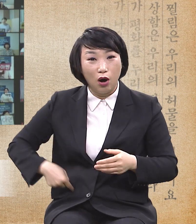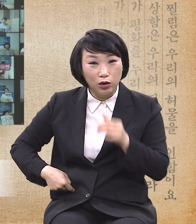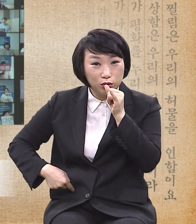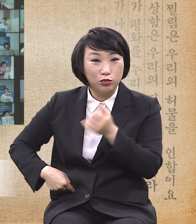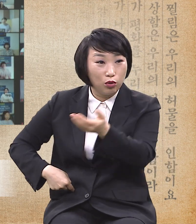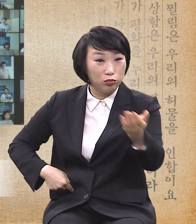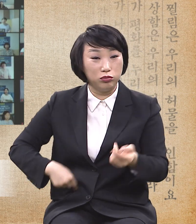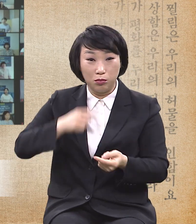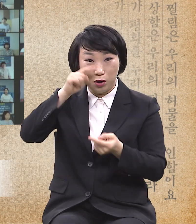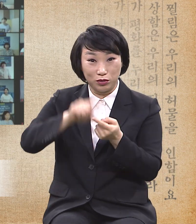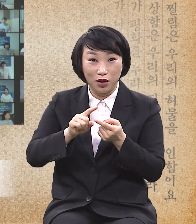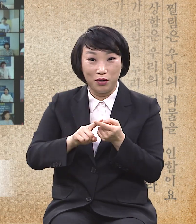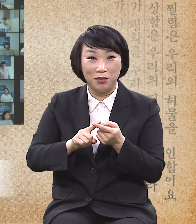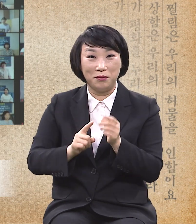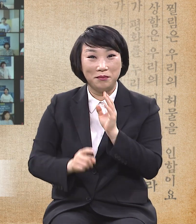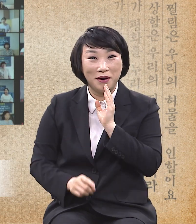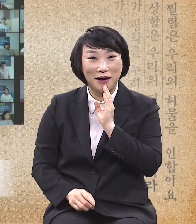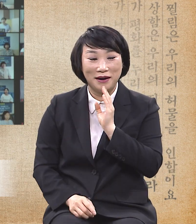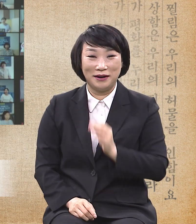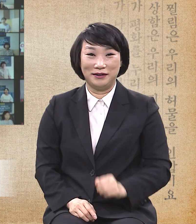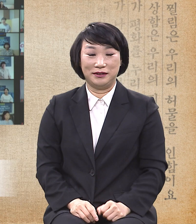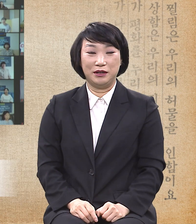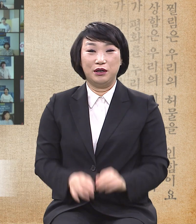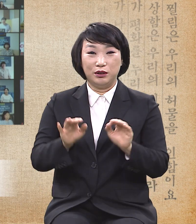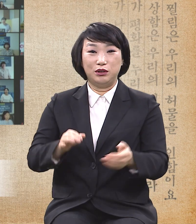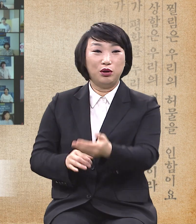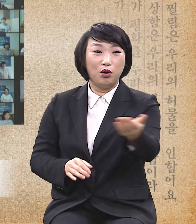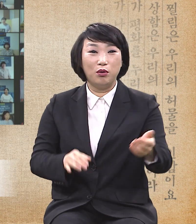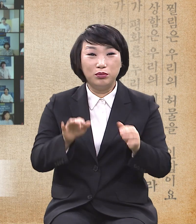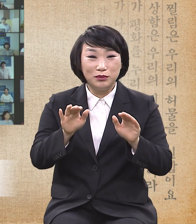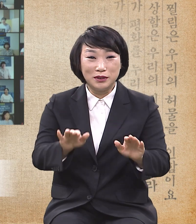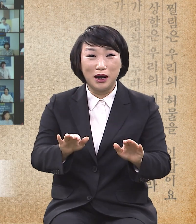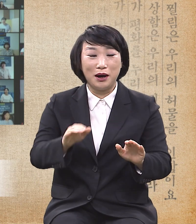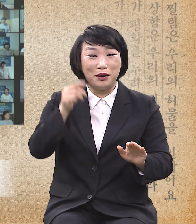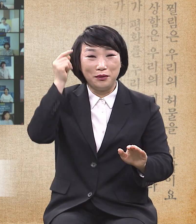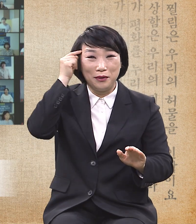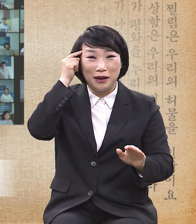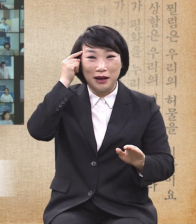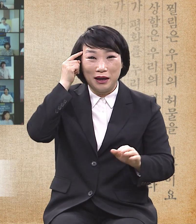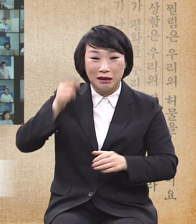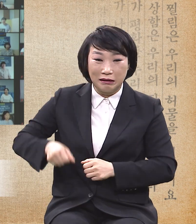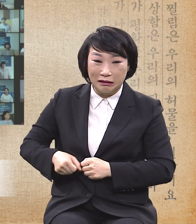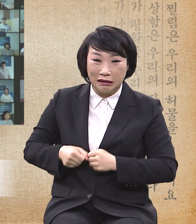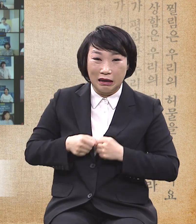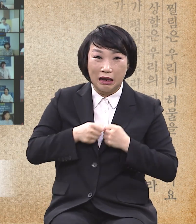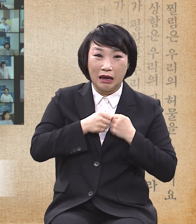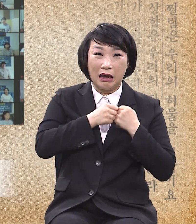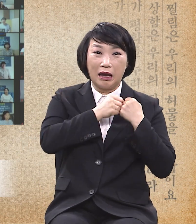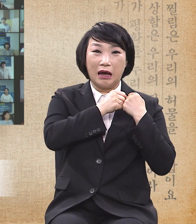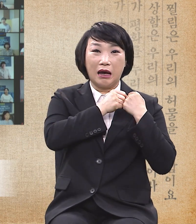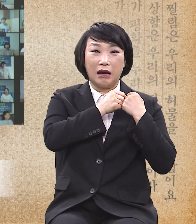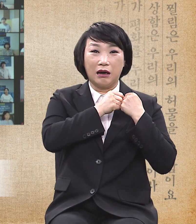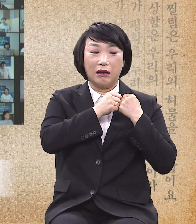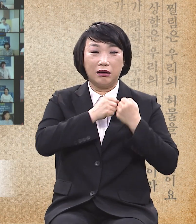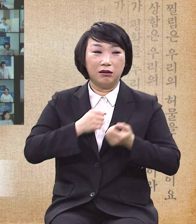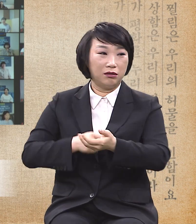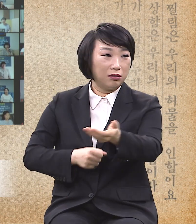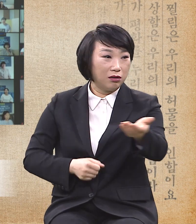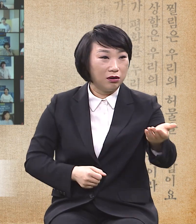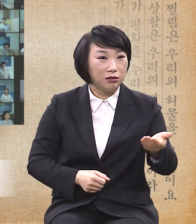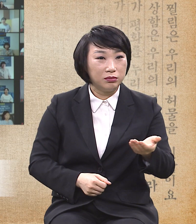양심상 그래야 맞잖아. 근데 어떻게 나태하고